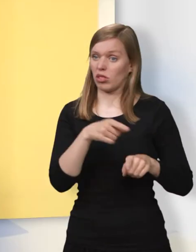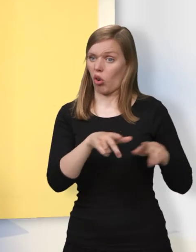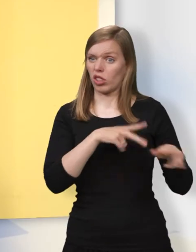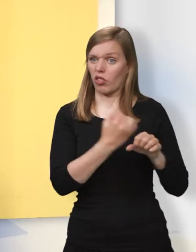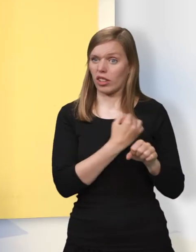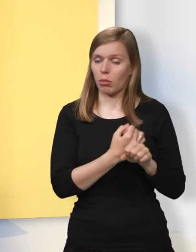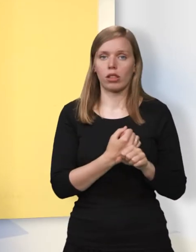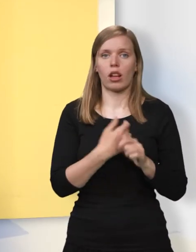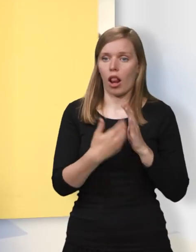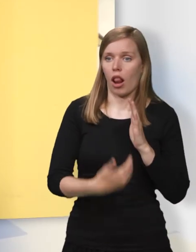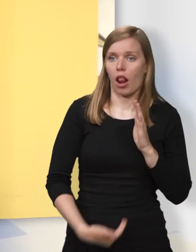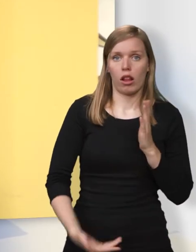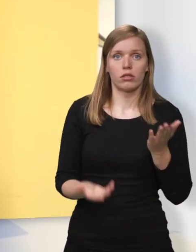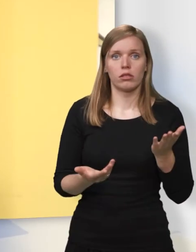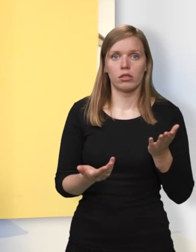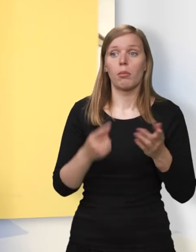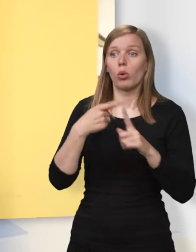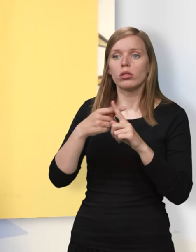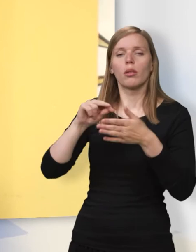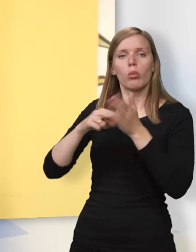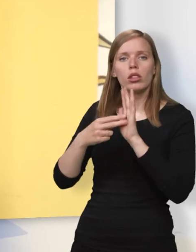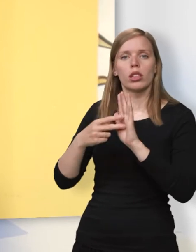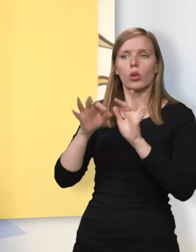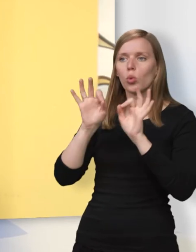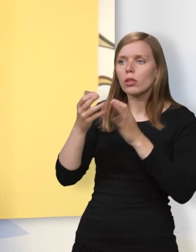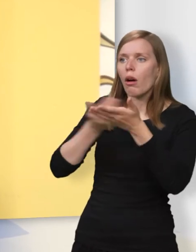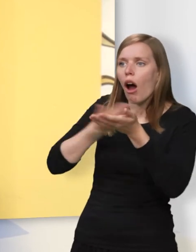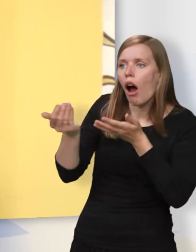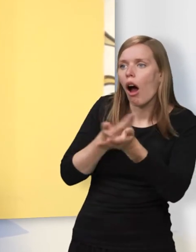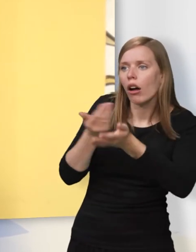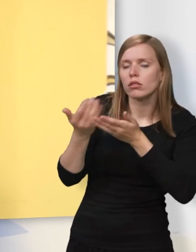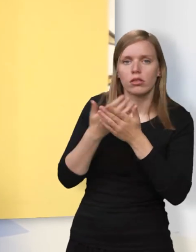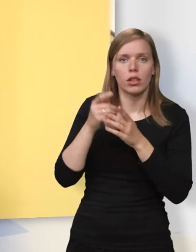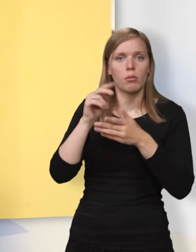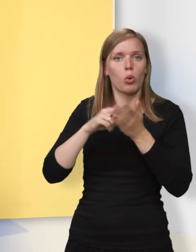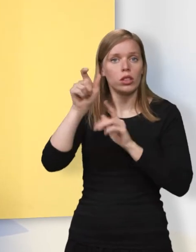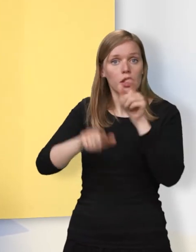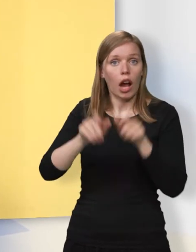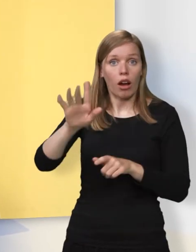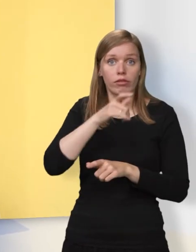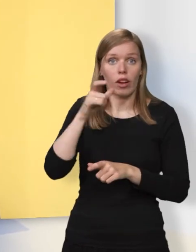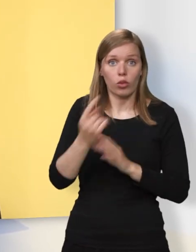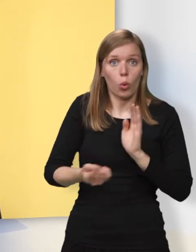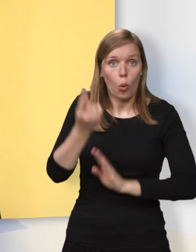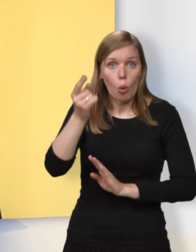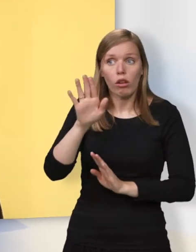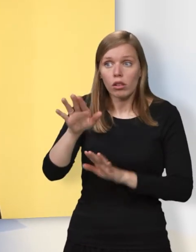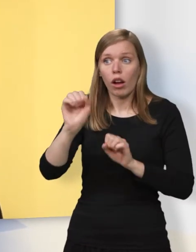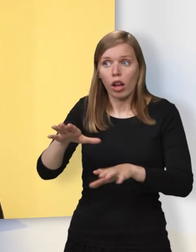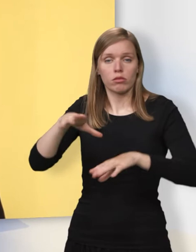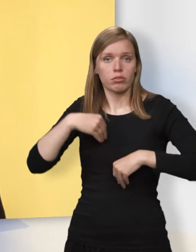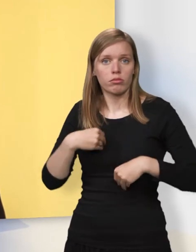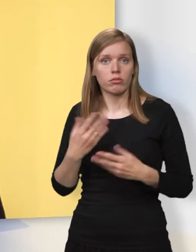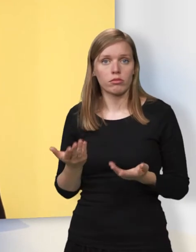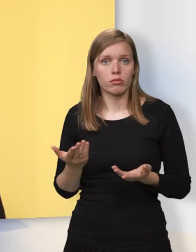macht. Mhm. In der Politik gut zu beraten, dass die Politiker ihrer Verantwortung nachkommen können. Nehmen Sie die